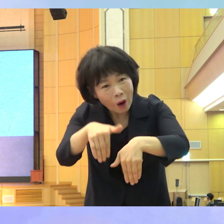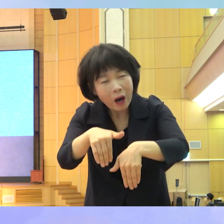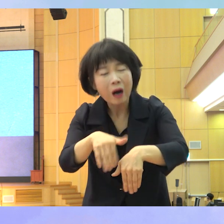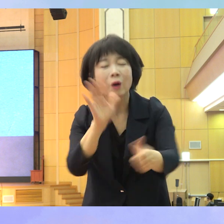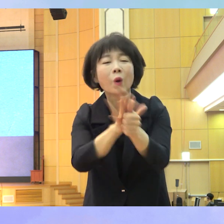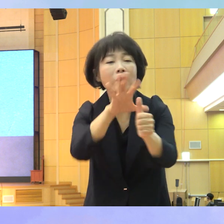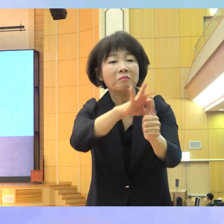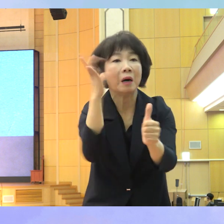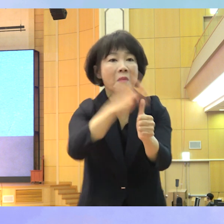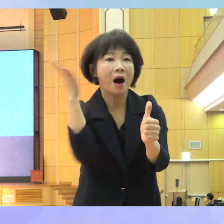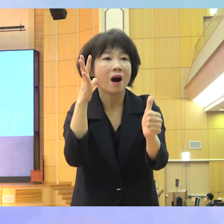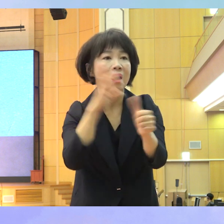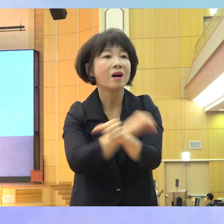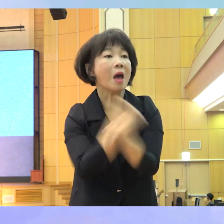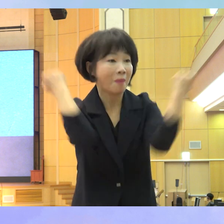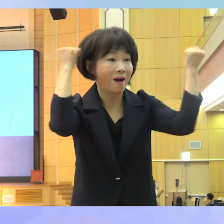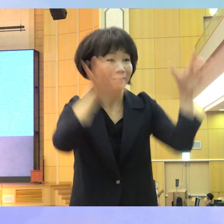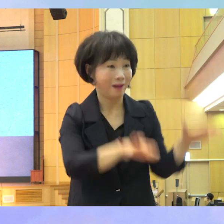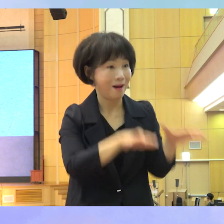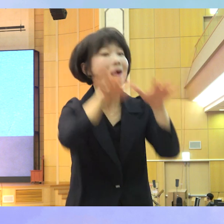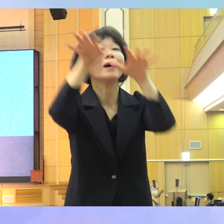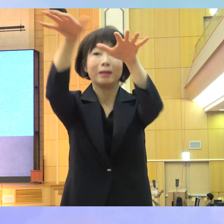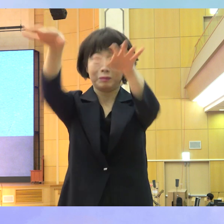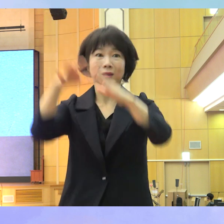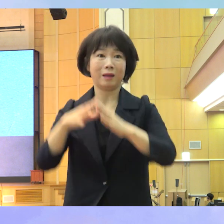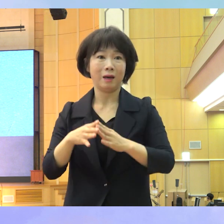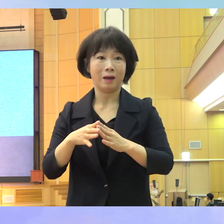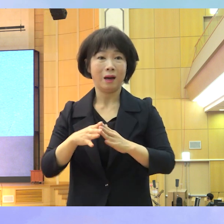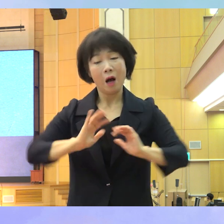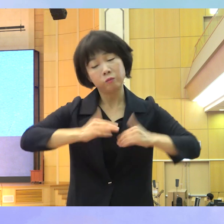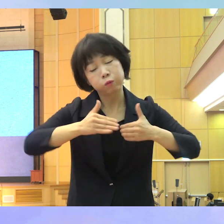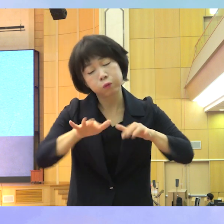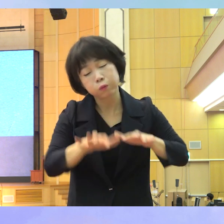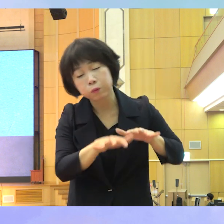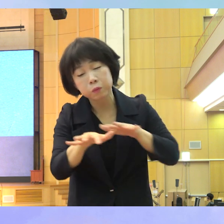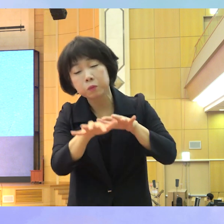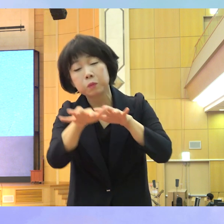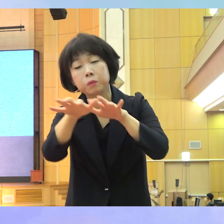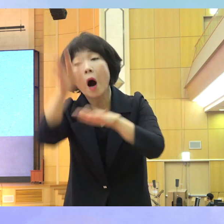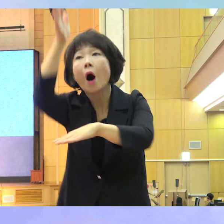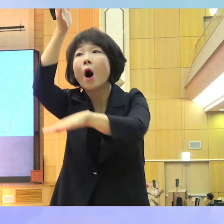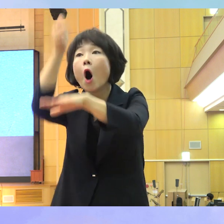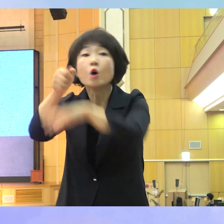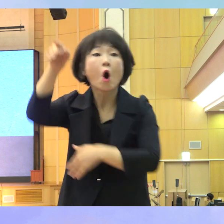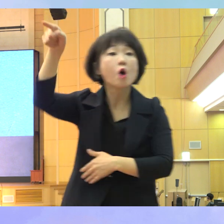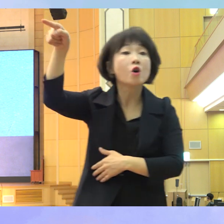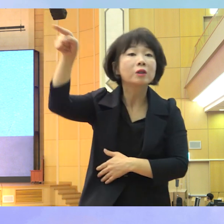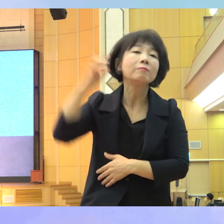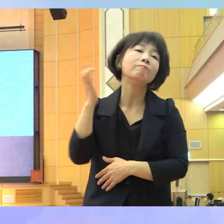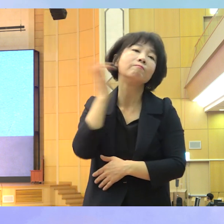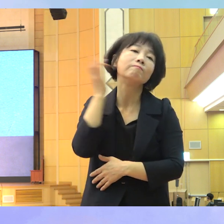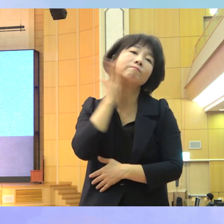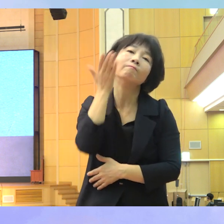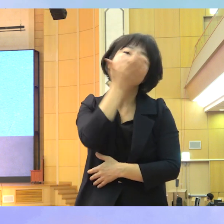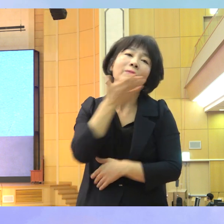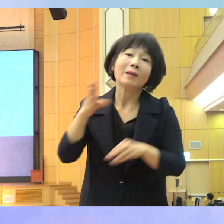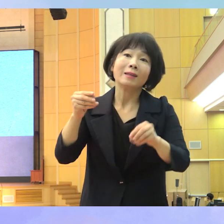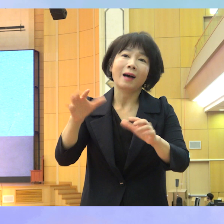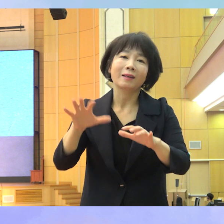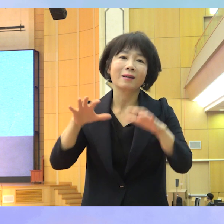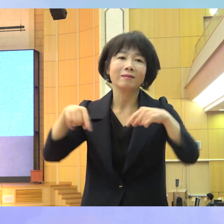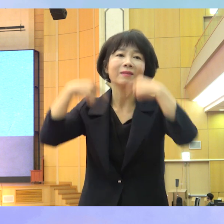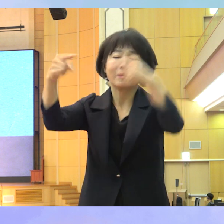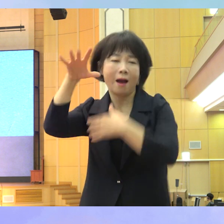최종의 목적지가 가나안이다. 이 과정 자체가 우리의 인생과도 닮았는데, 이 과정 자체를